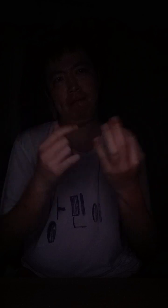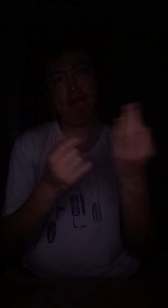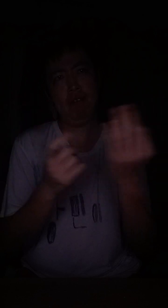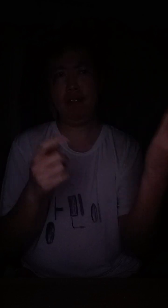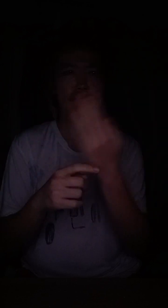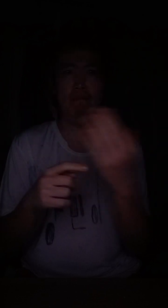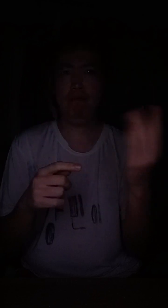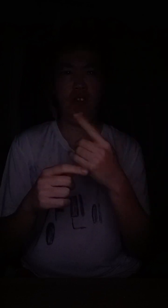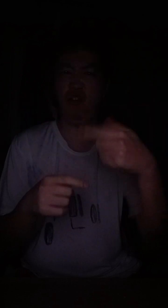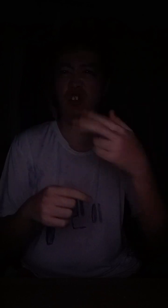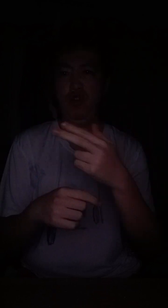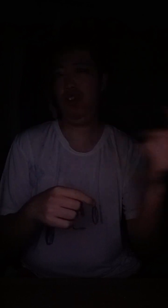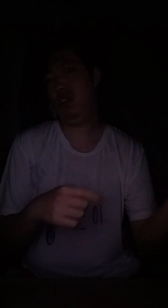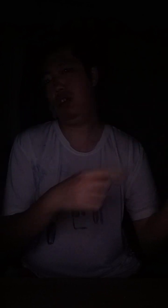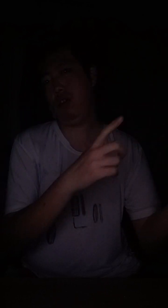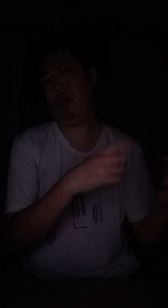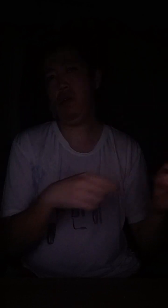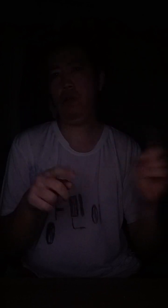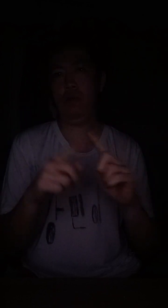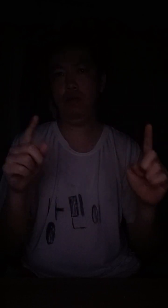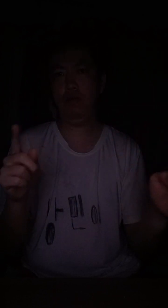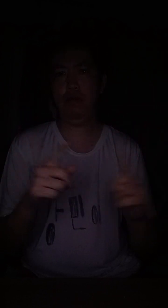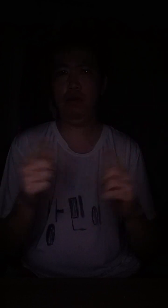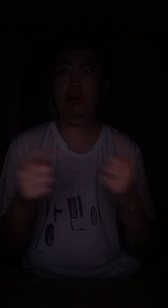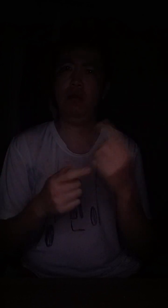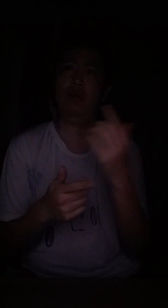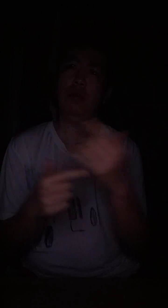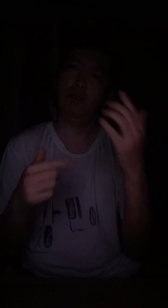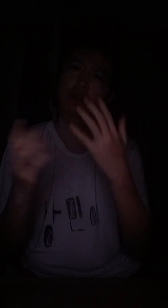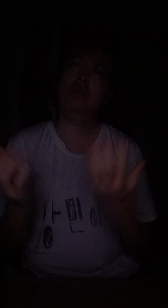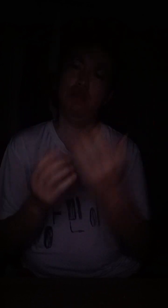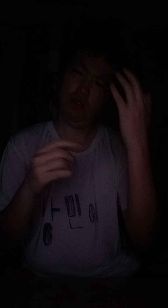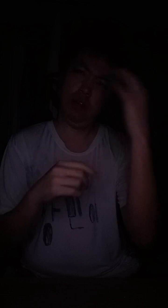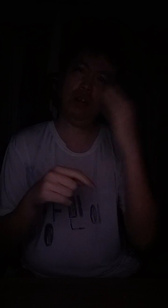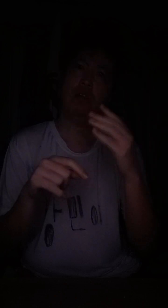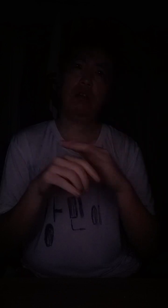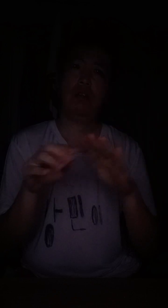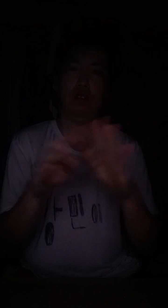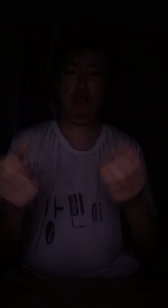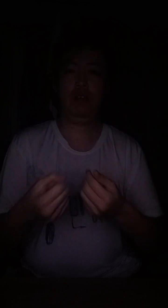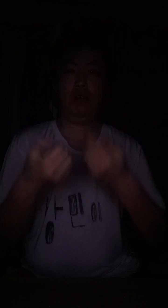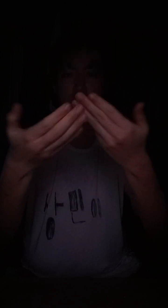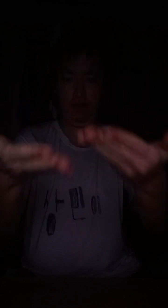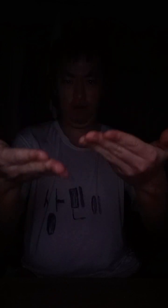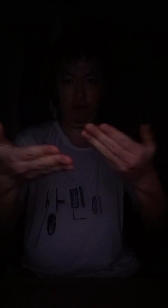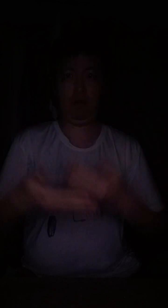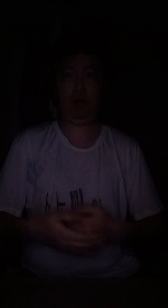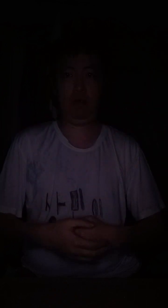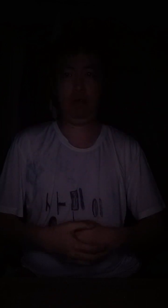사실조차 쉬쉬해서 어떻게 조심해야 할지 여성들은 불안합니다. 조미애 기자가 취재했습니다.